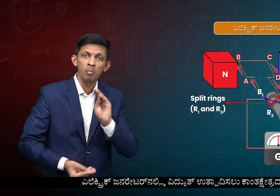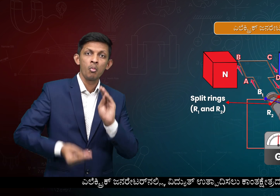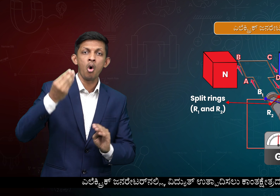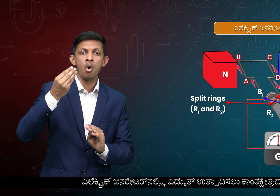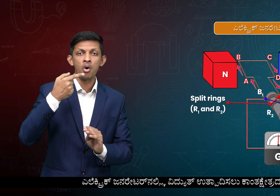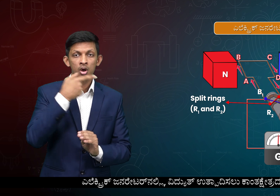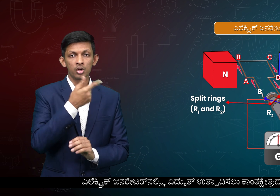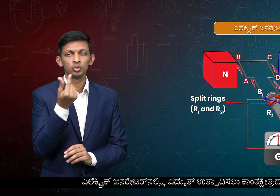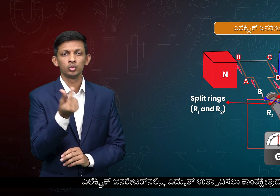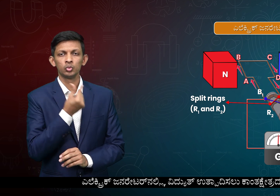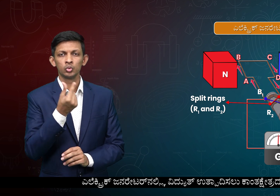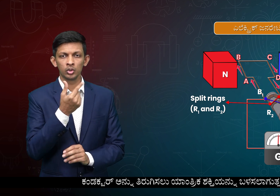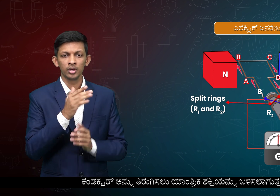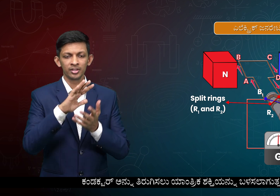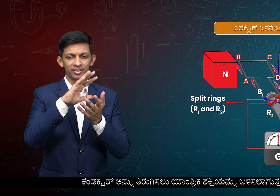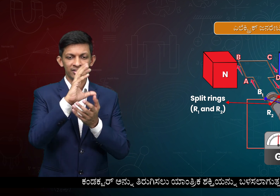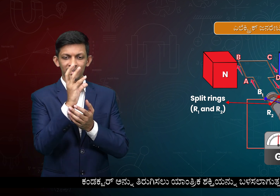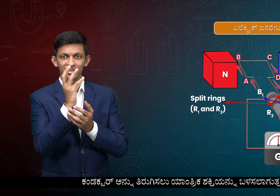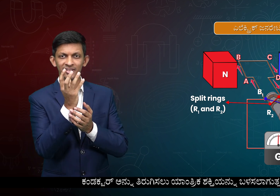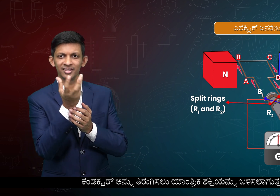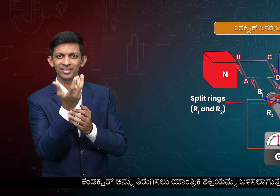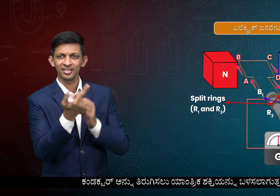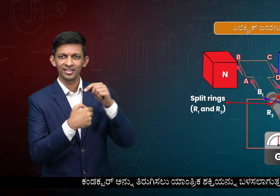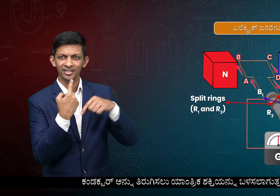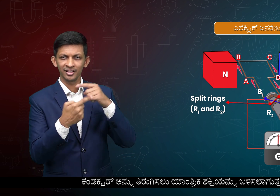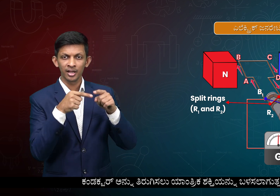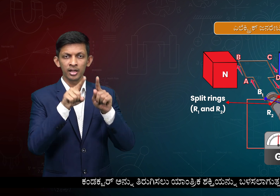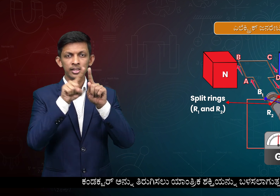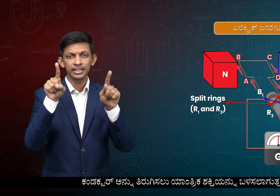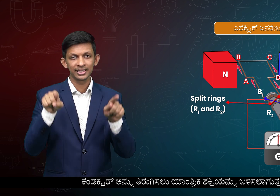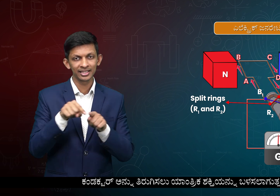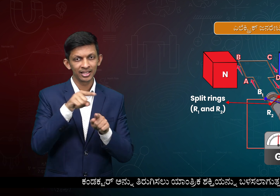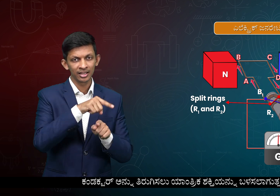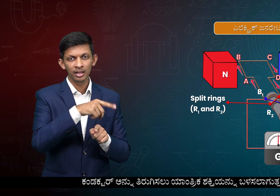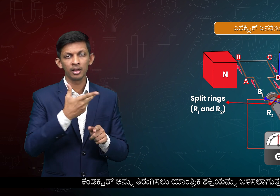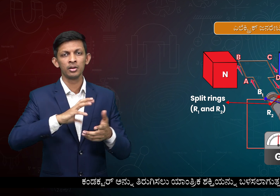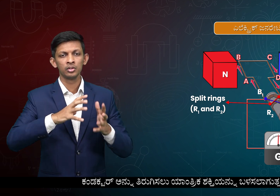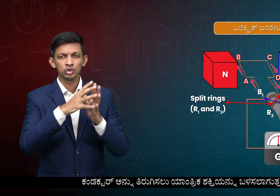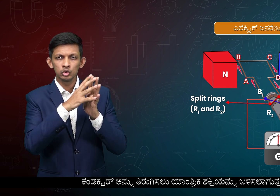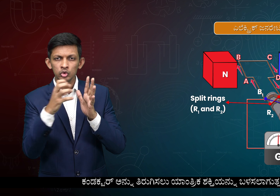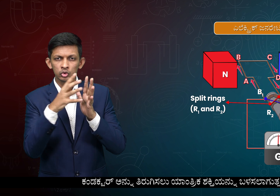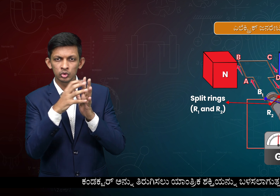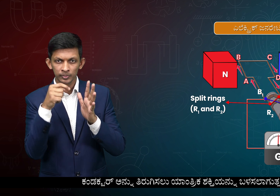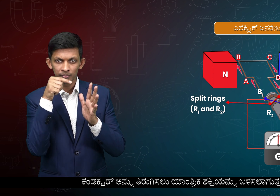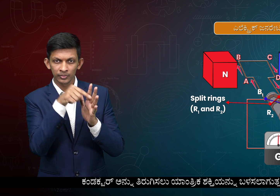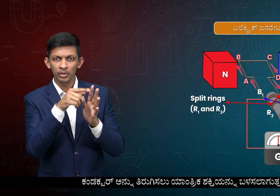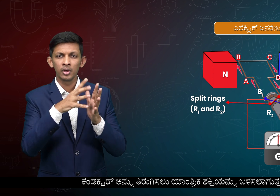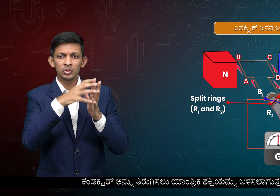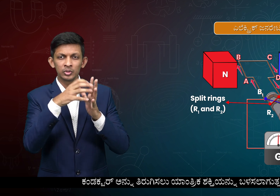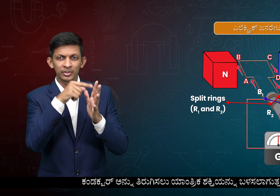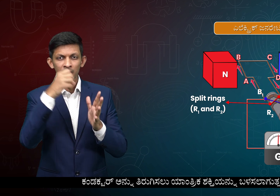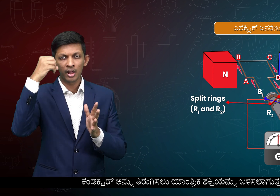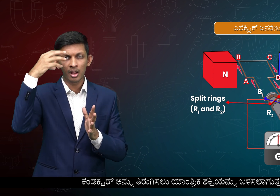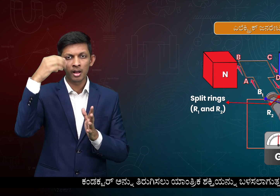ಉತ್ಪಾದಿಸಲು ಕಾಂತಕ್ಷೇತ್ರದಲ್ಲಿ ಕಂಡಕ್ಟರ್ ಅನ್ನು ತಿರುಗಿಸಲು ಯಾಂತ್ರಿಕ ಶಕ್ತಿಯನ್ನು ಬಳಸಲಾಗುತ್ತದೆ.